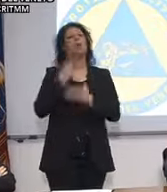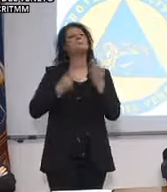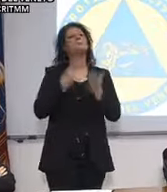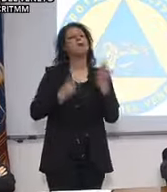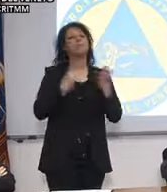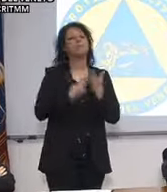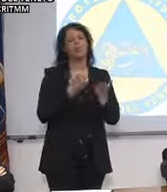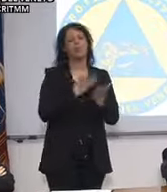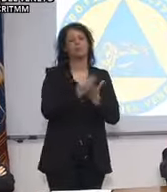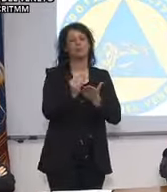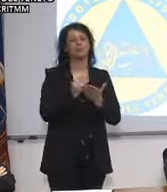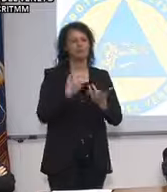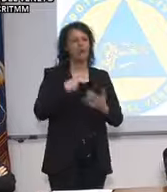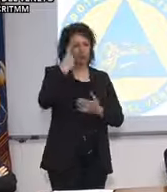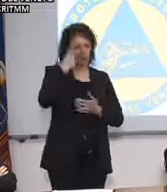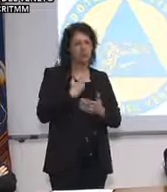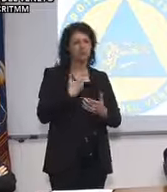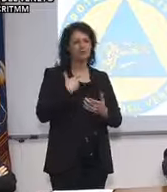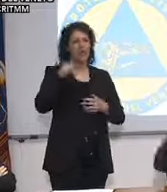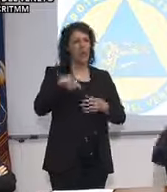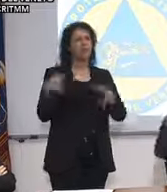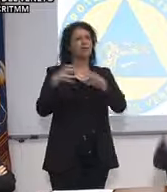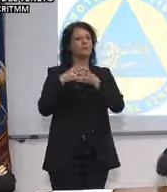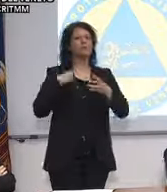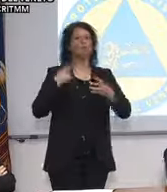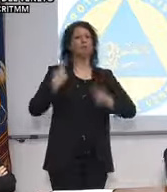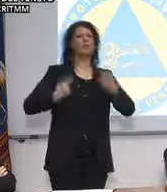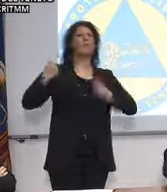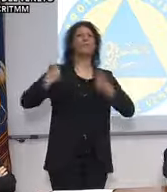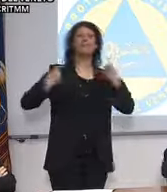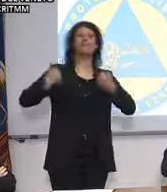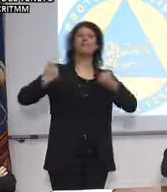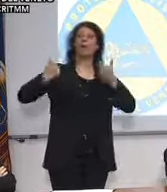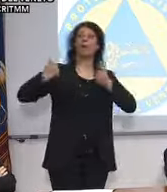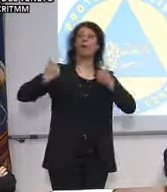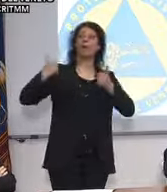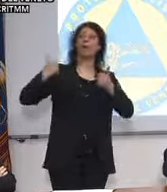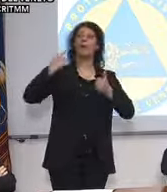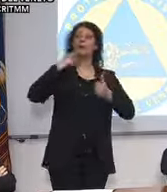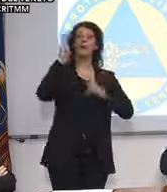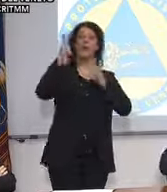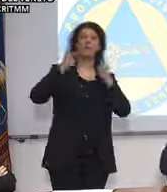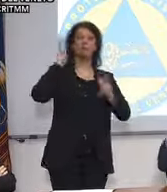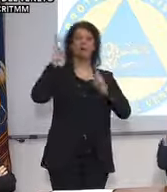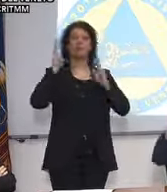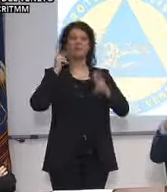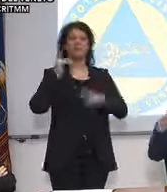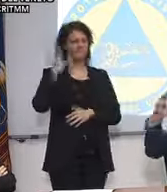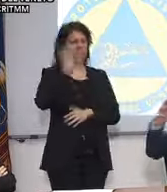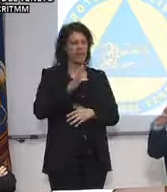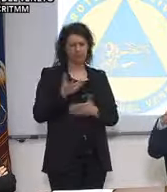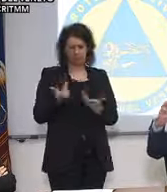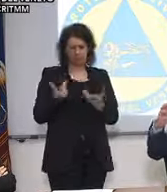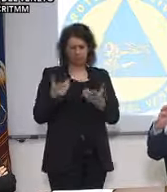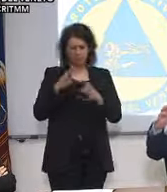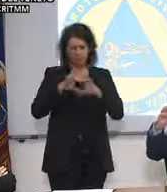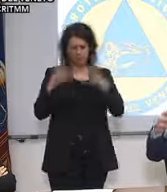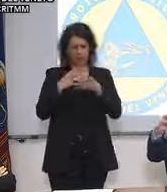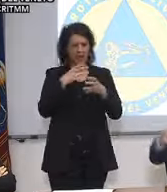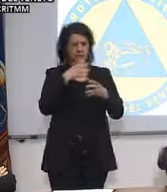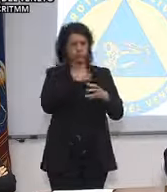no? Vedremo chi che sta più bravo a trovare le soluzioni. Cioè, ho l'impressione che sia un panettone che sta lievitando, non so a che punto arriverà prima